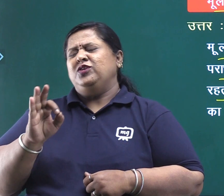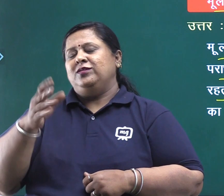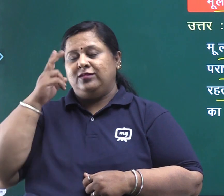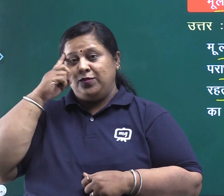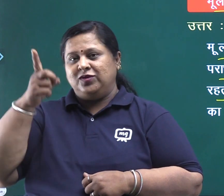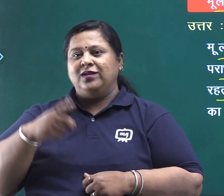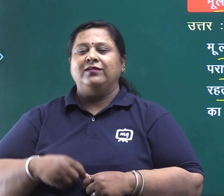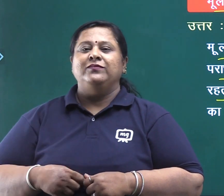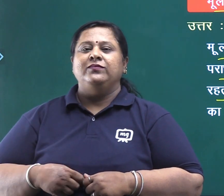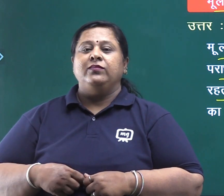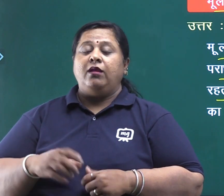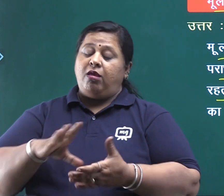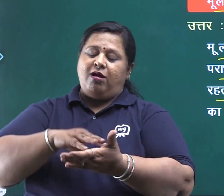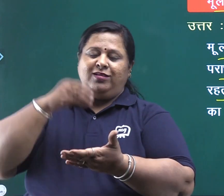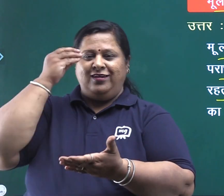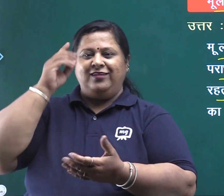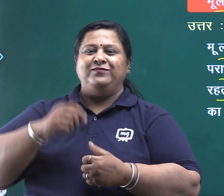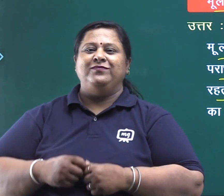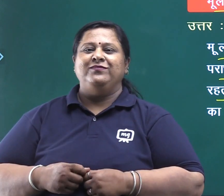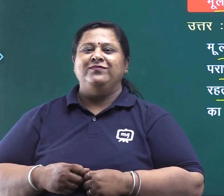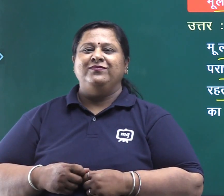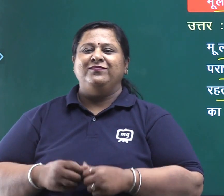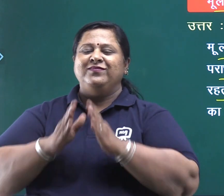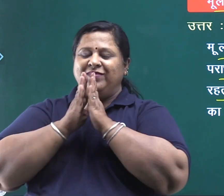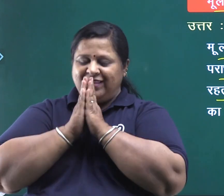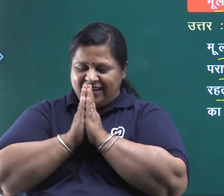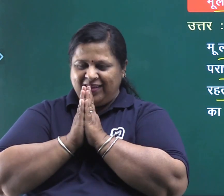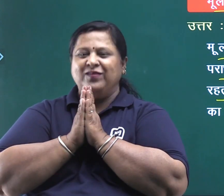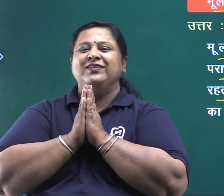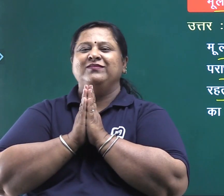अच्छे से समझकर याद करें। धन्यवाद।